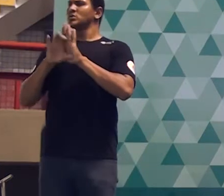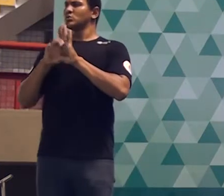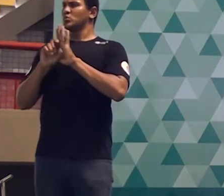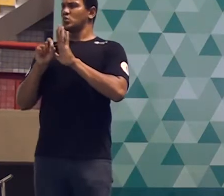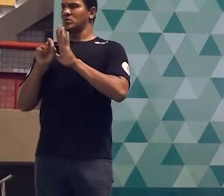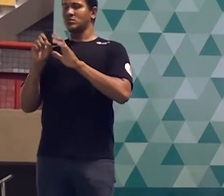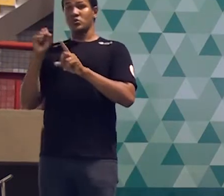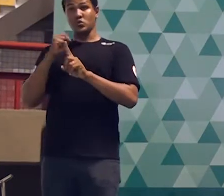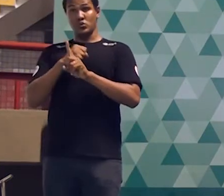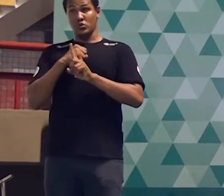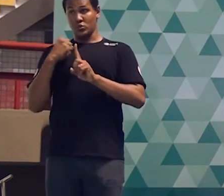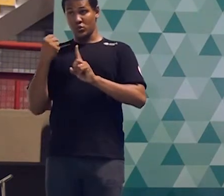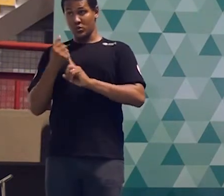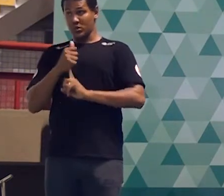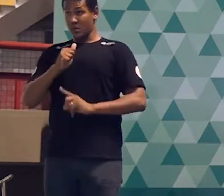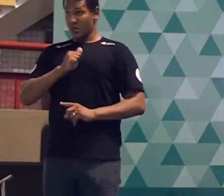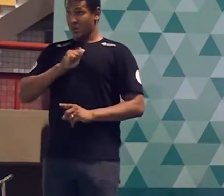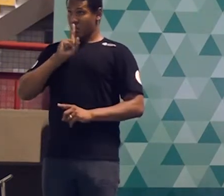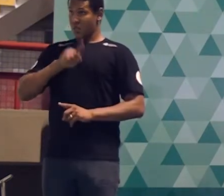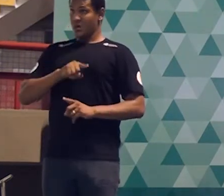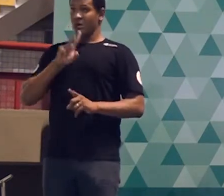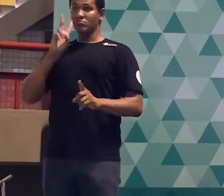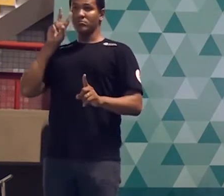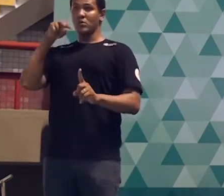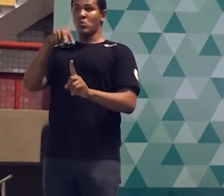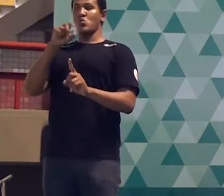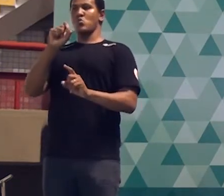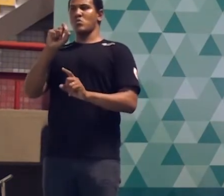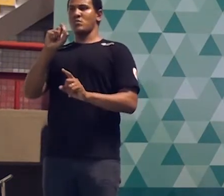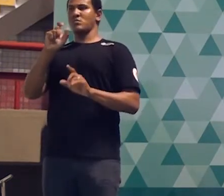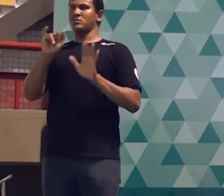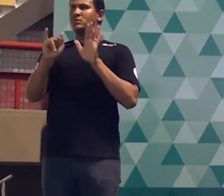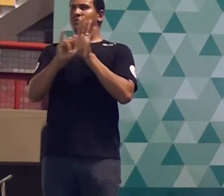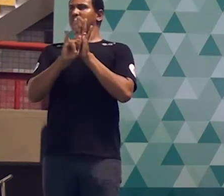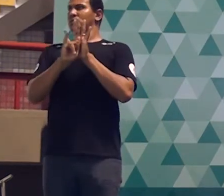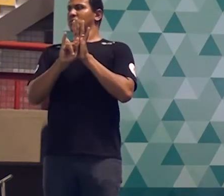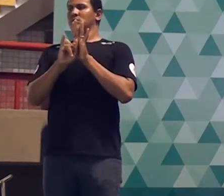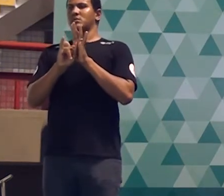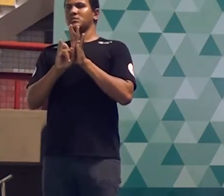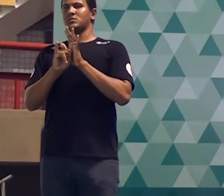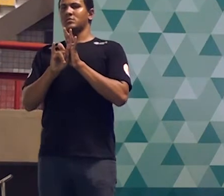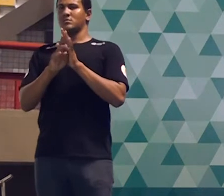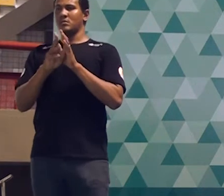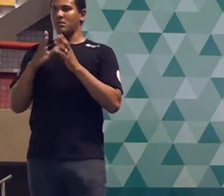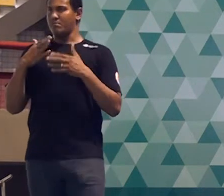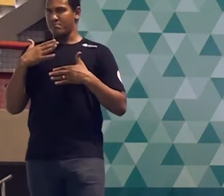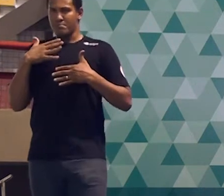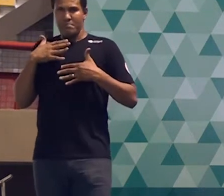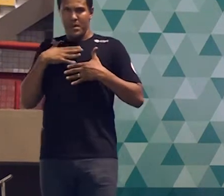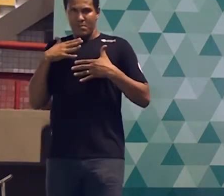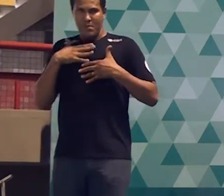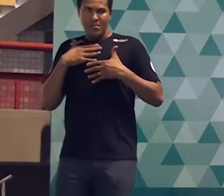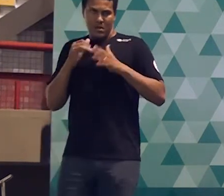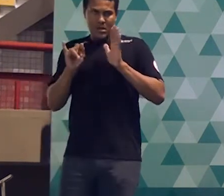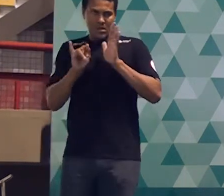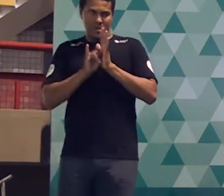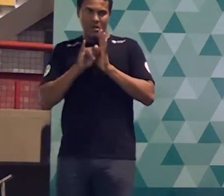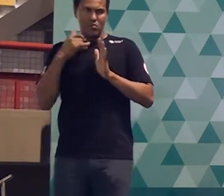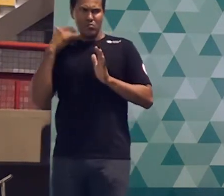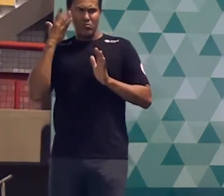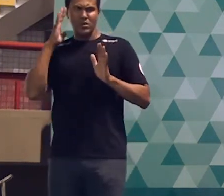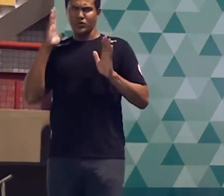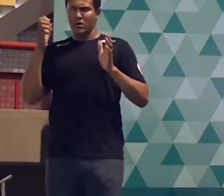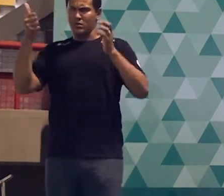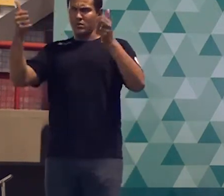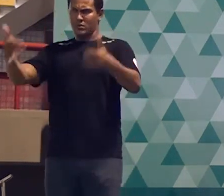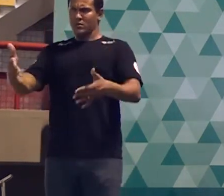vista socioantropológico, o que é a identidade? A minha identidade, eu acho que eu já disse isso para vocês,